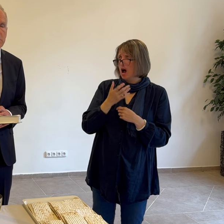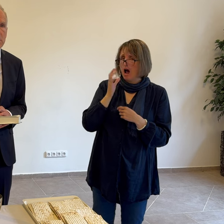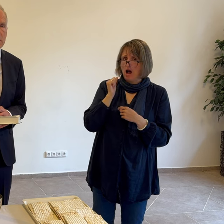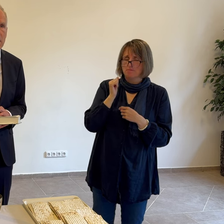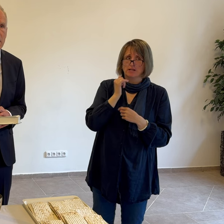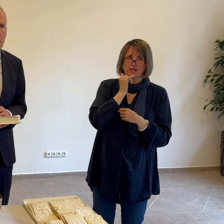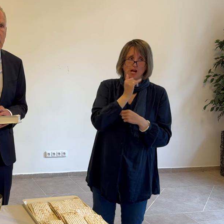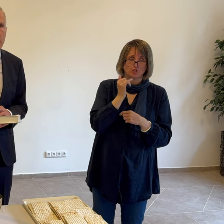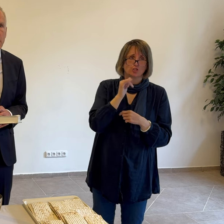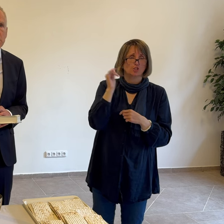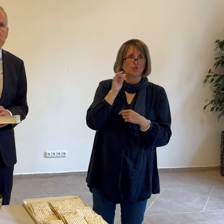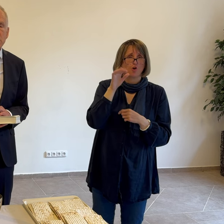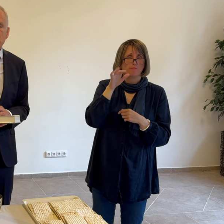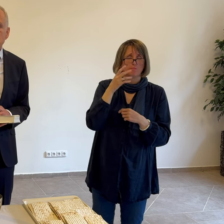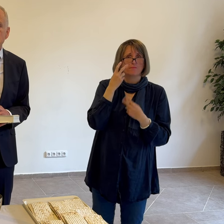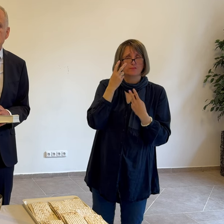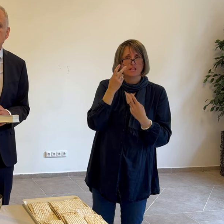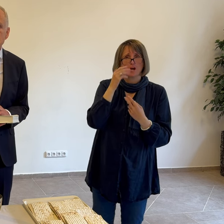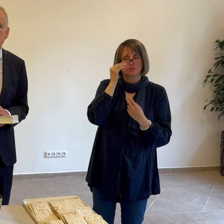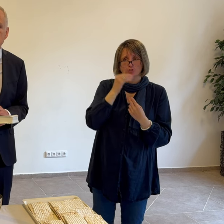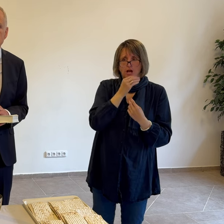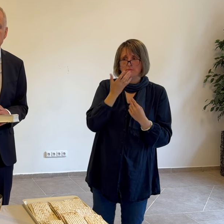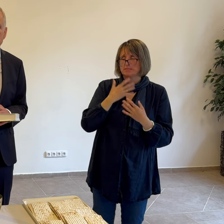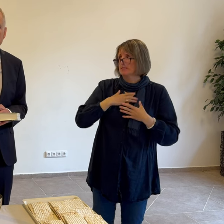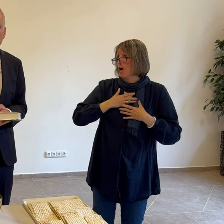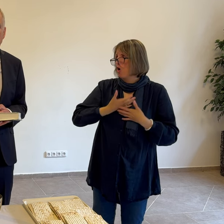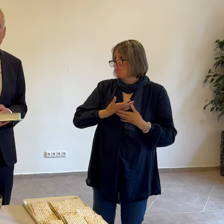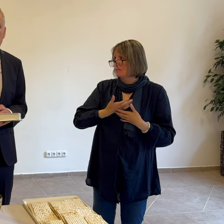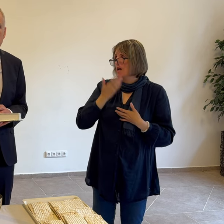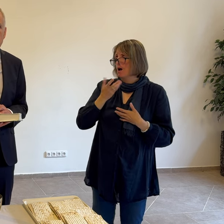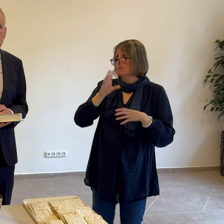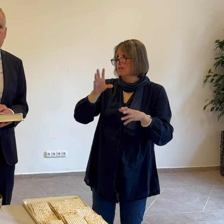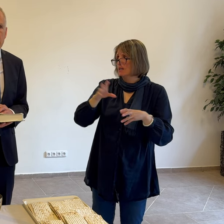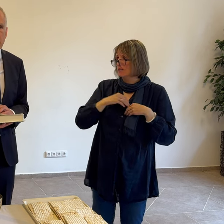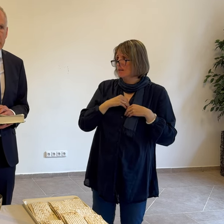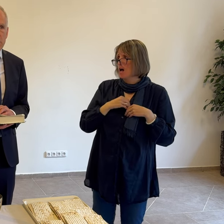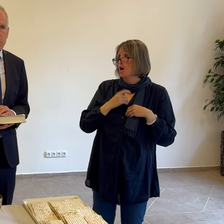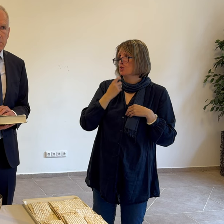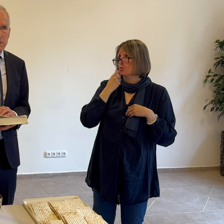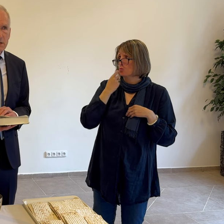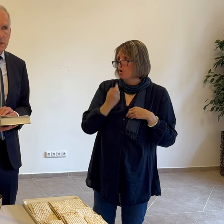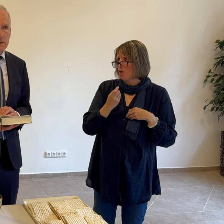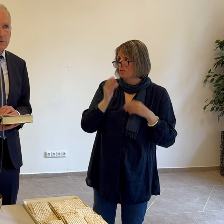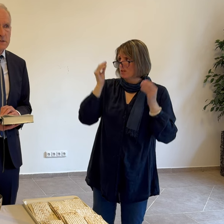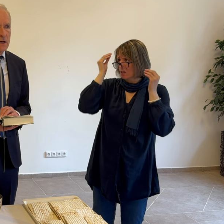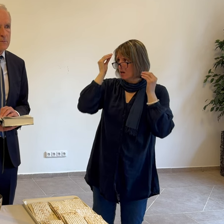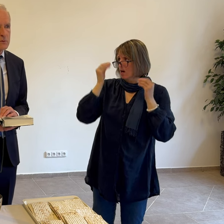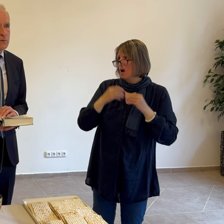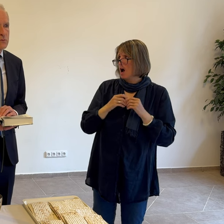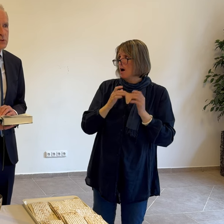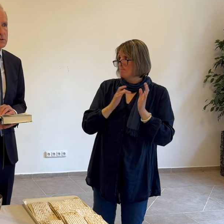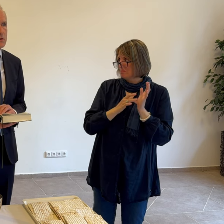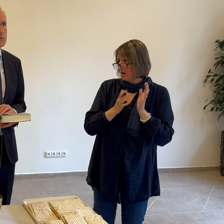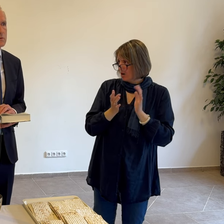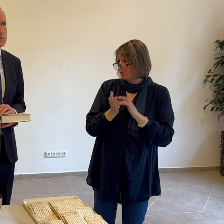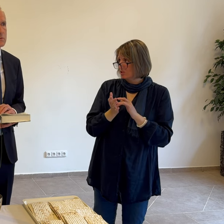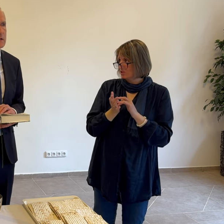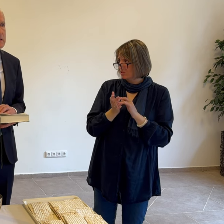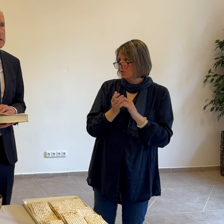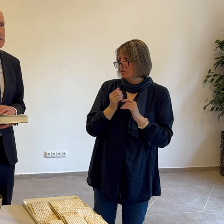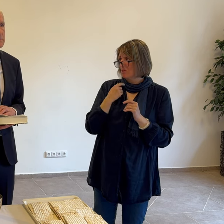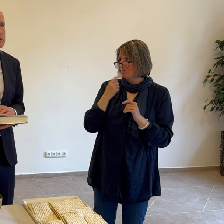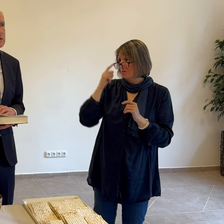si to připomínali a mohl to říct obyčejnými slovy ale Pán Ježíš Přemýšlel nad tím že dá jim to do určitého